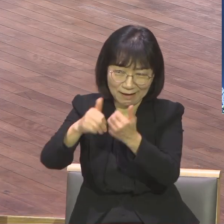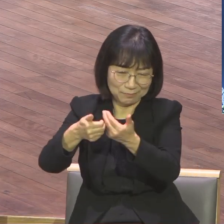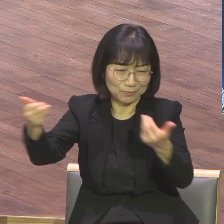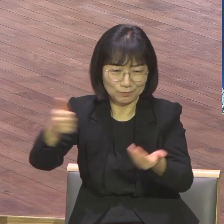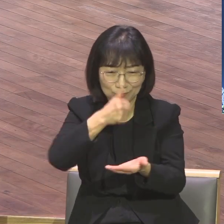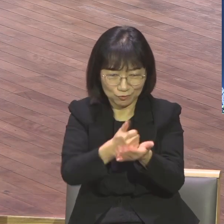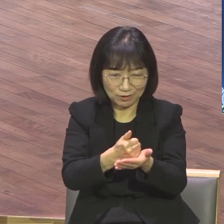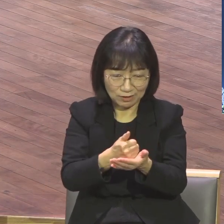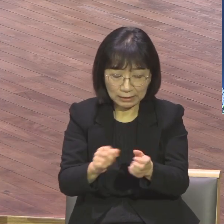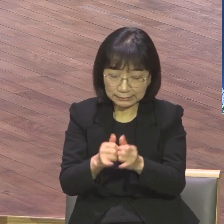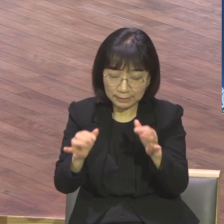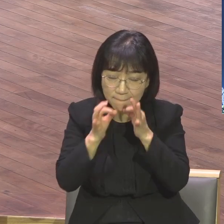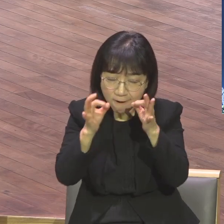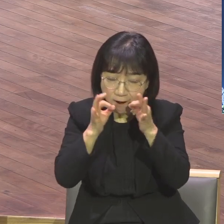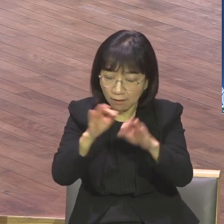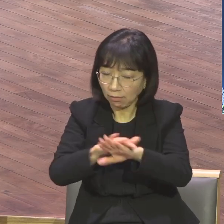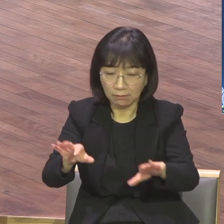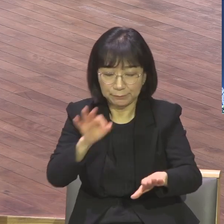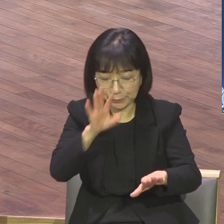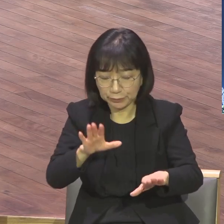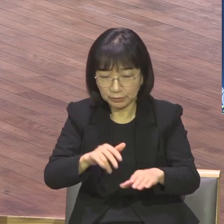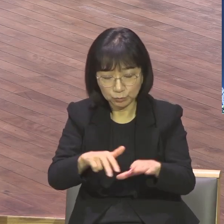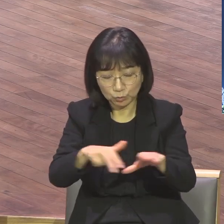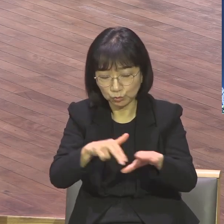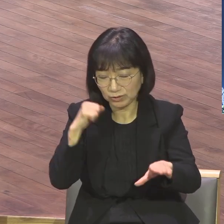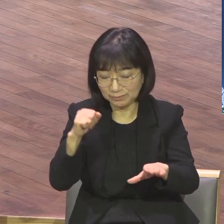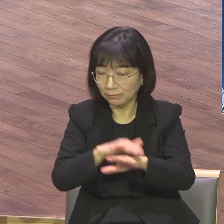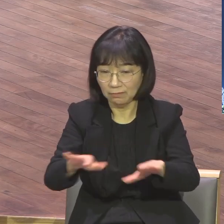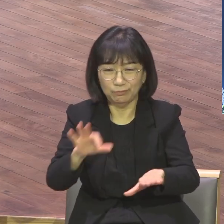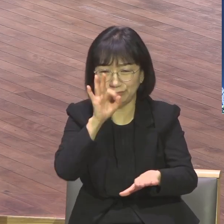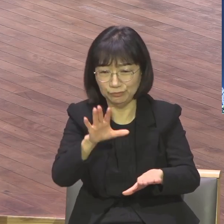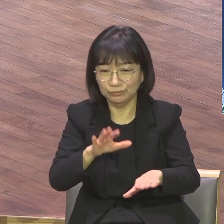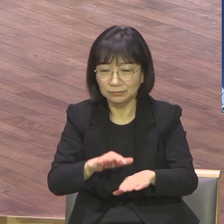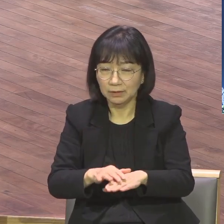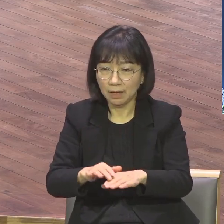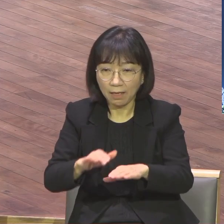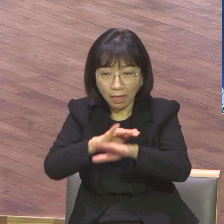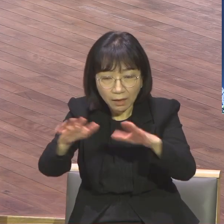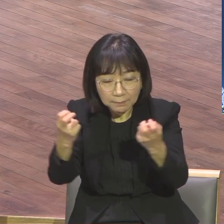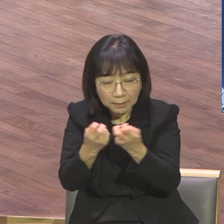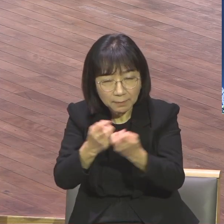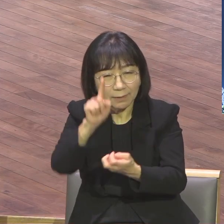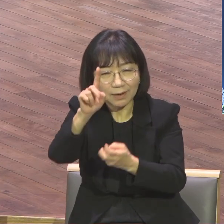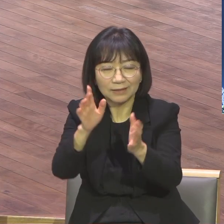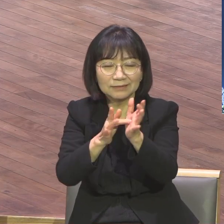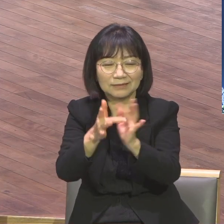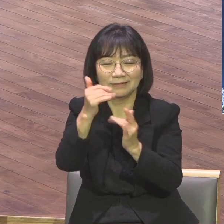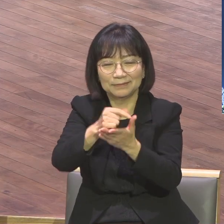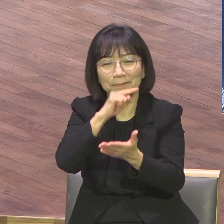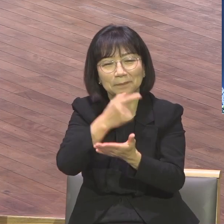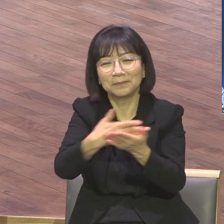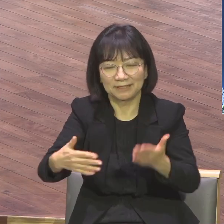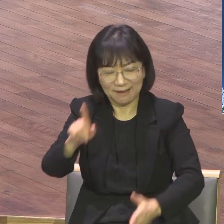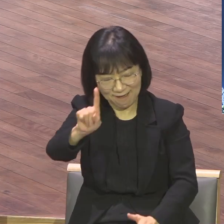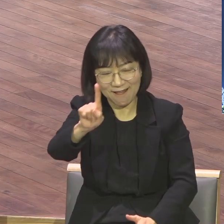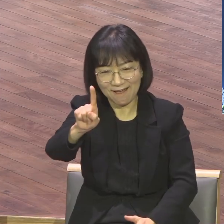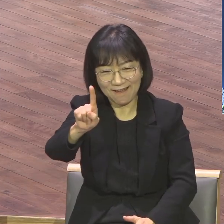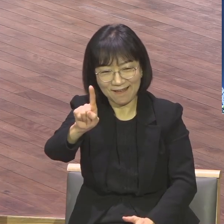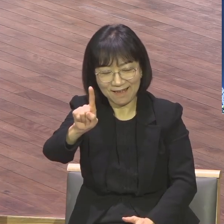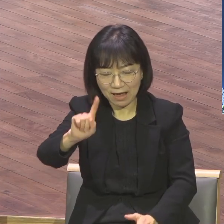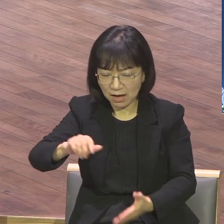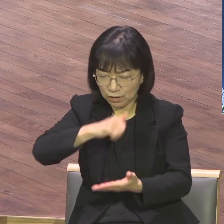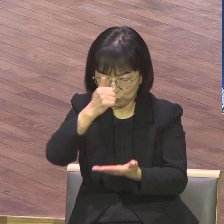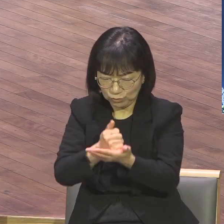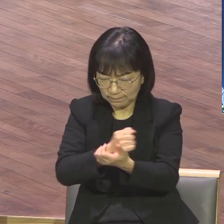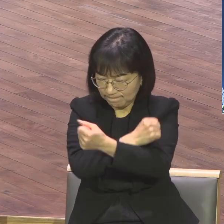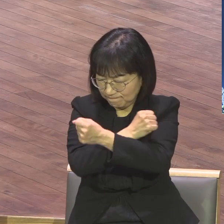그거는 종교가 해결 못 돼요. 예수 피밖에 없습니다. 예수님밖에 없다고요. 그 죄